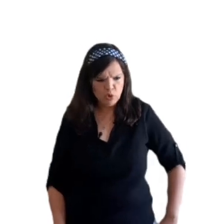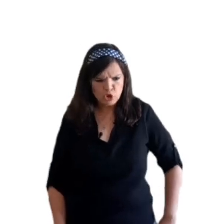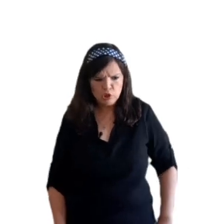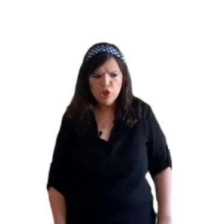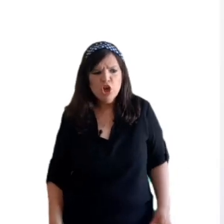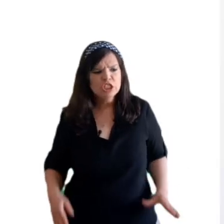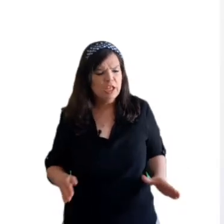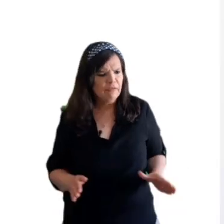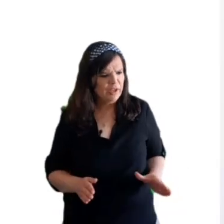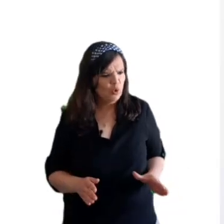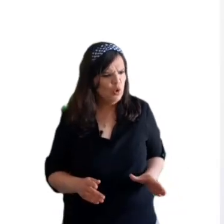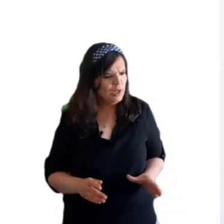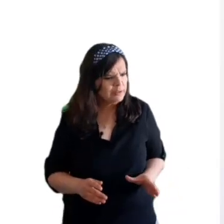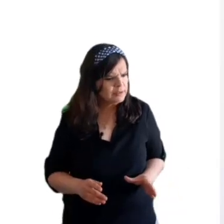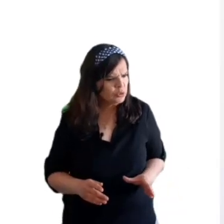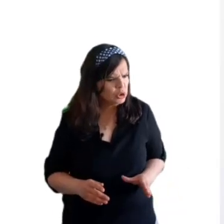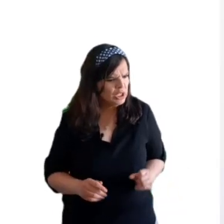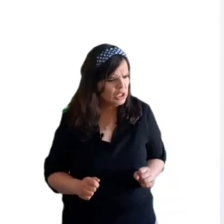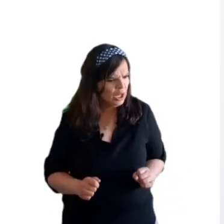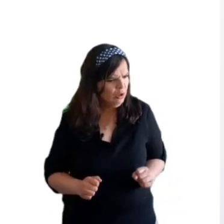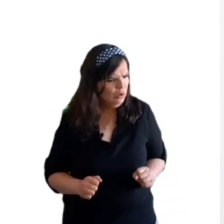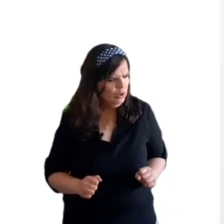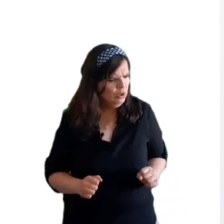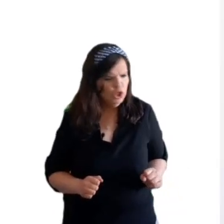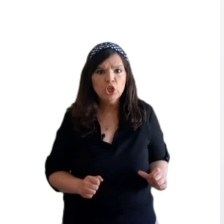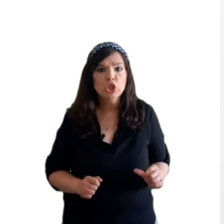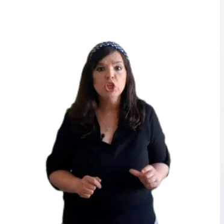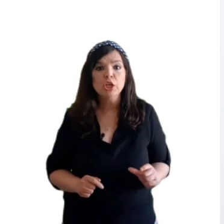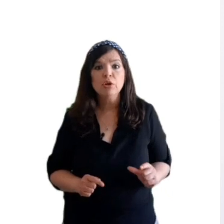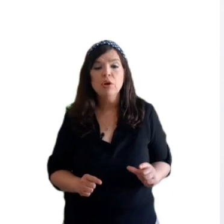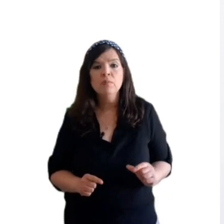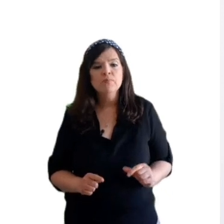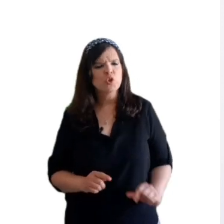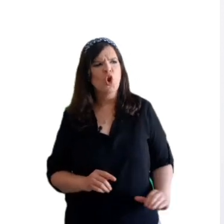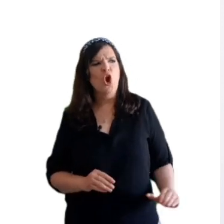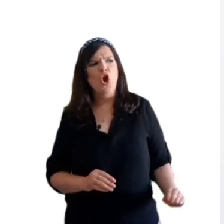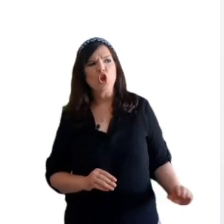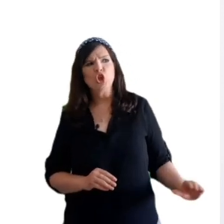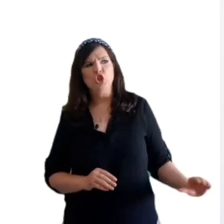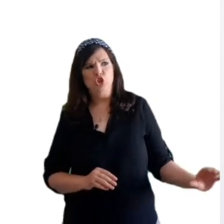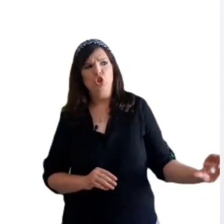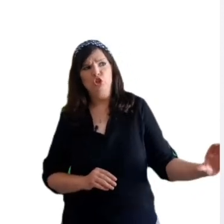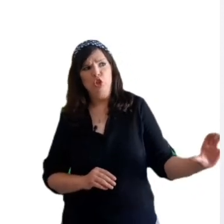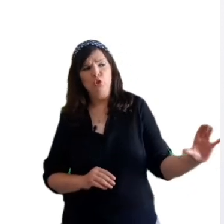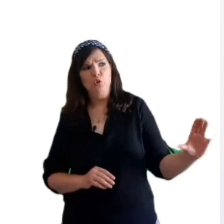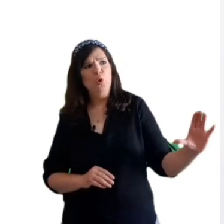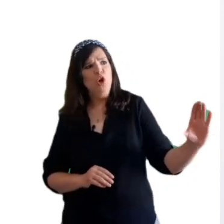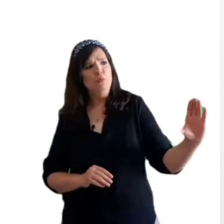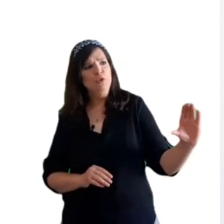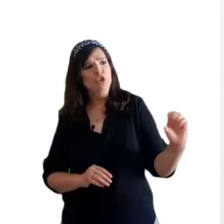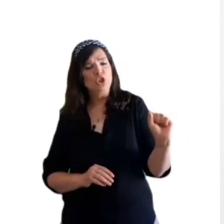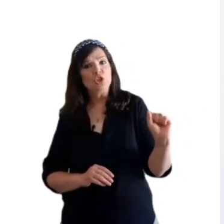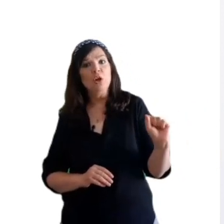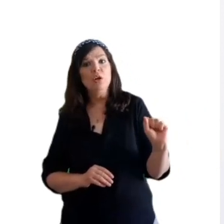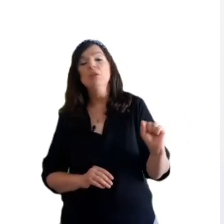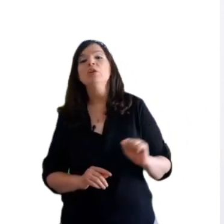Papá Oso se fijó en su silla y dijo: Alguien se sentó en